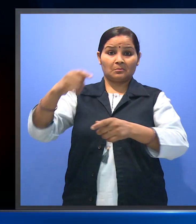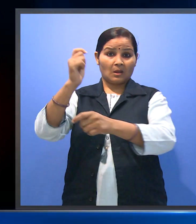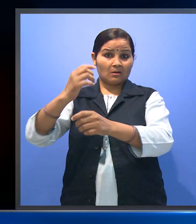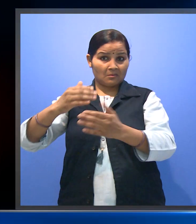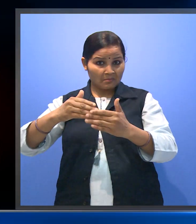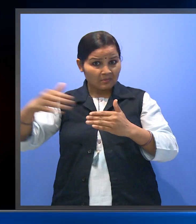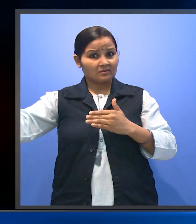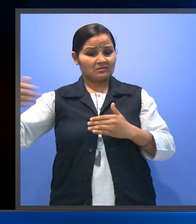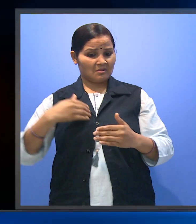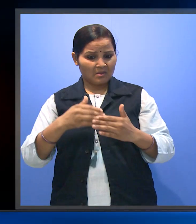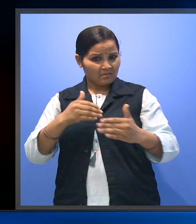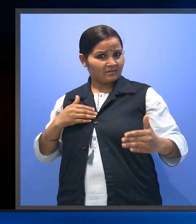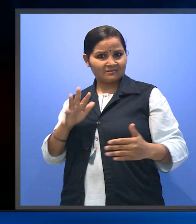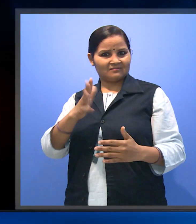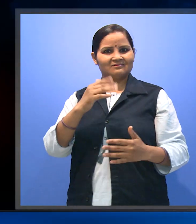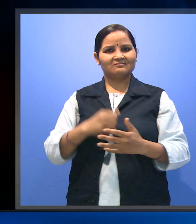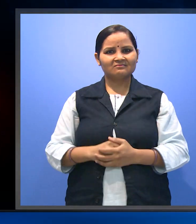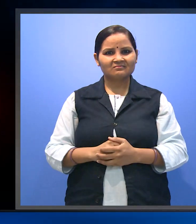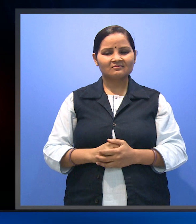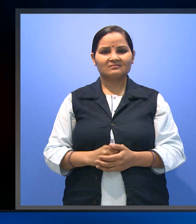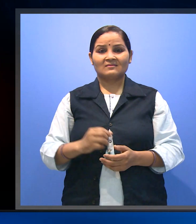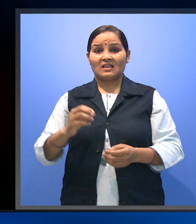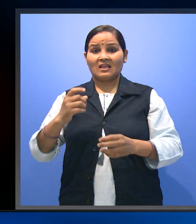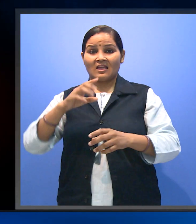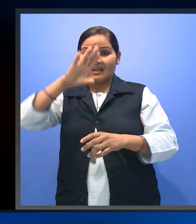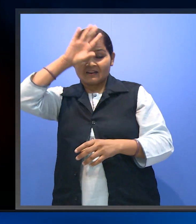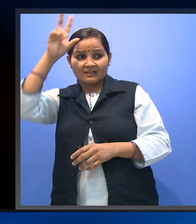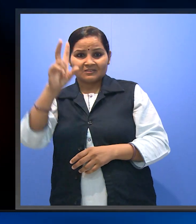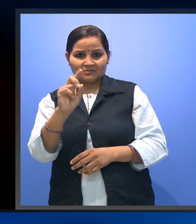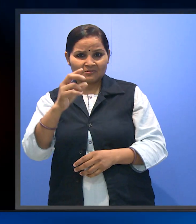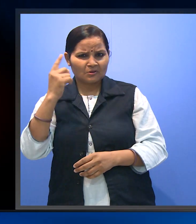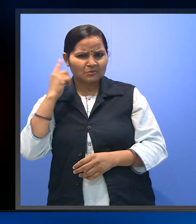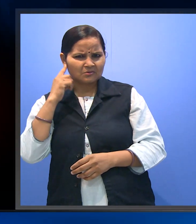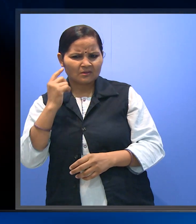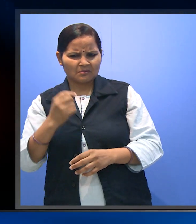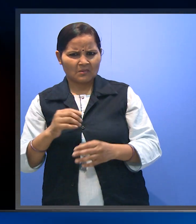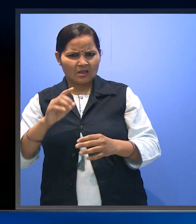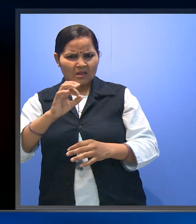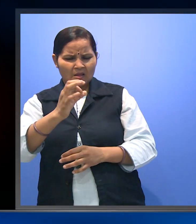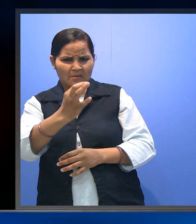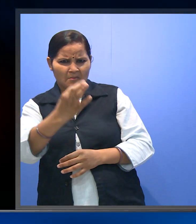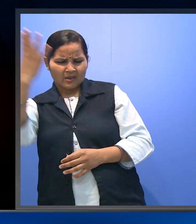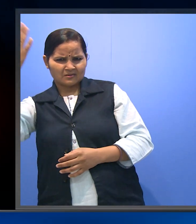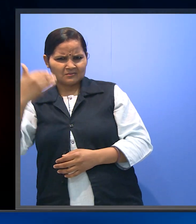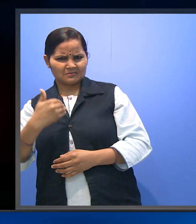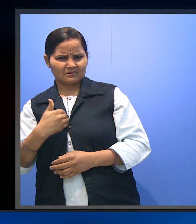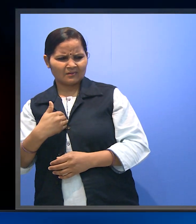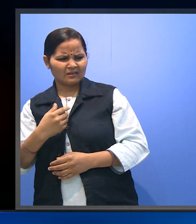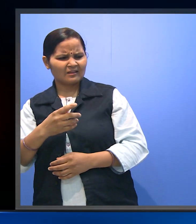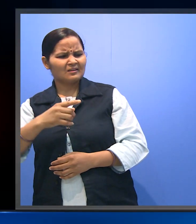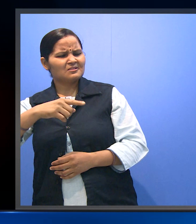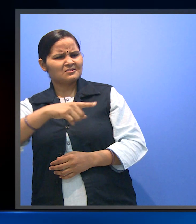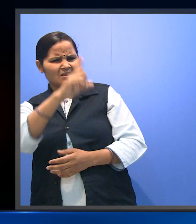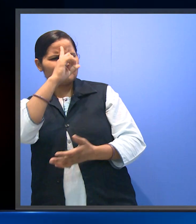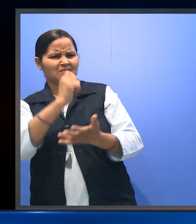पड़ेगा। जब राजा ब्रह्मदत्त ने ये सुना तो उन्होंने राजा मलिक को प्रश्न किया कि आप